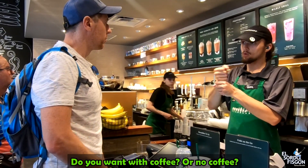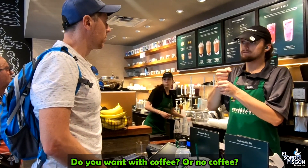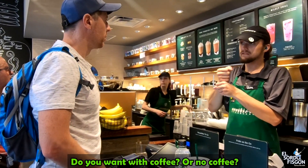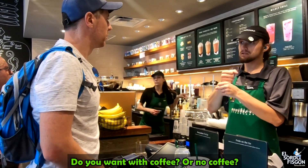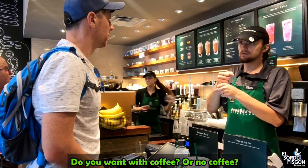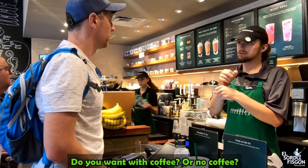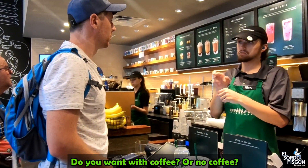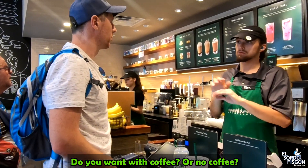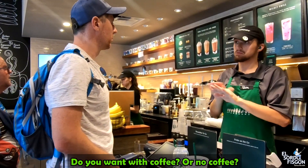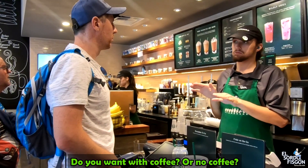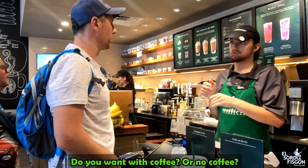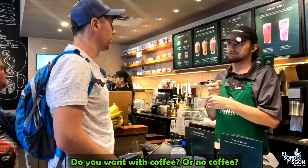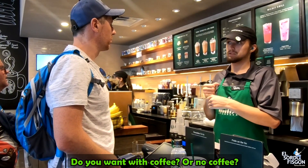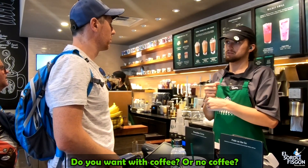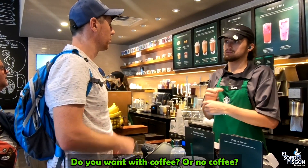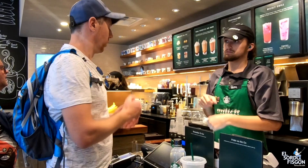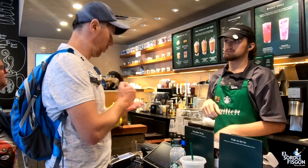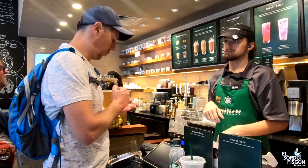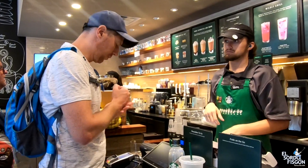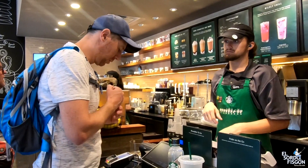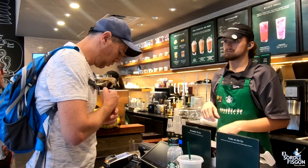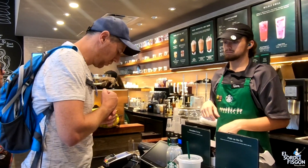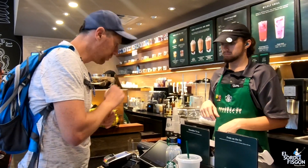with coffee or no coffee? Yes.